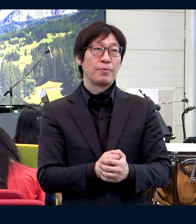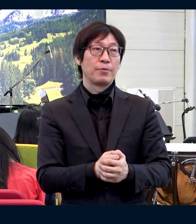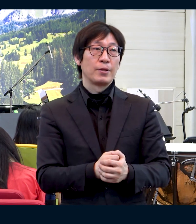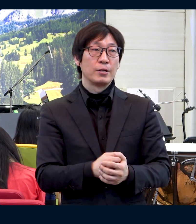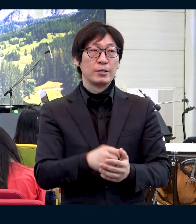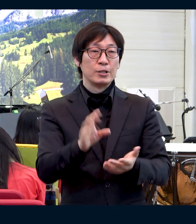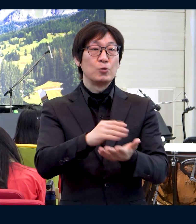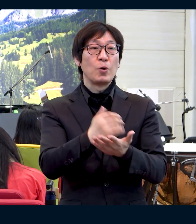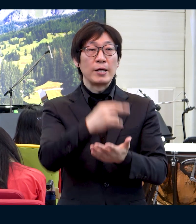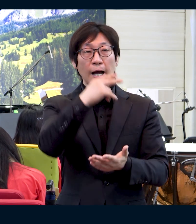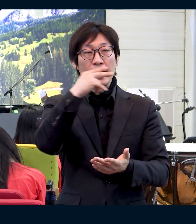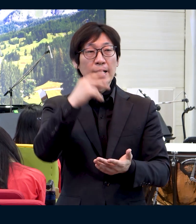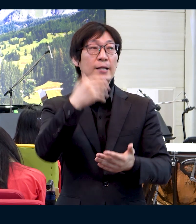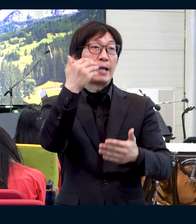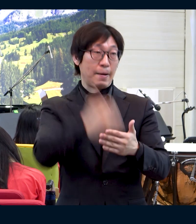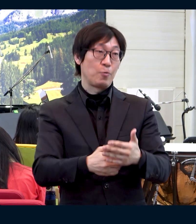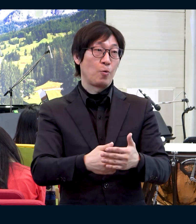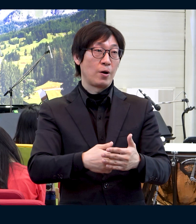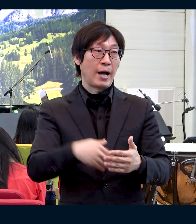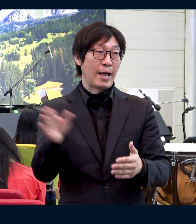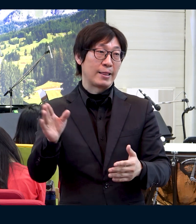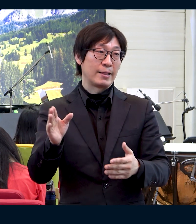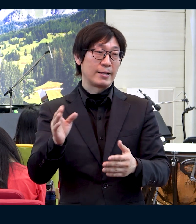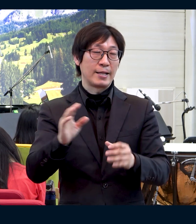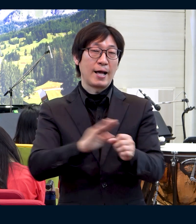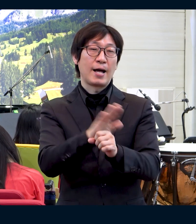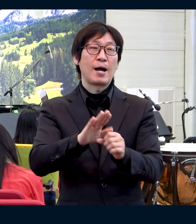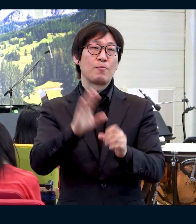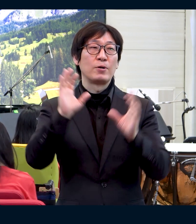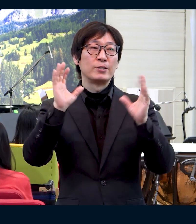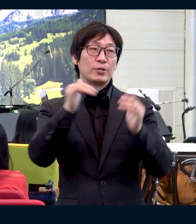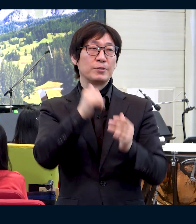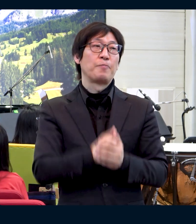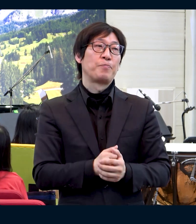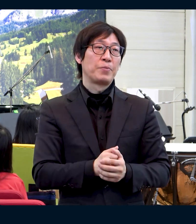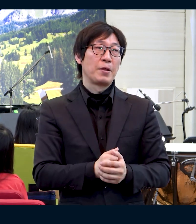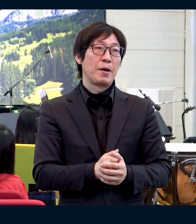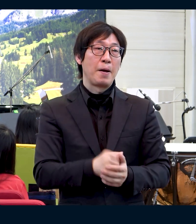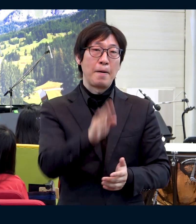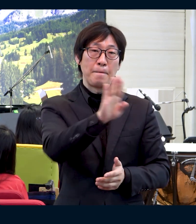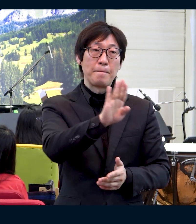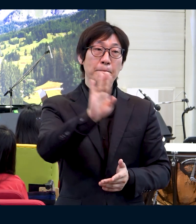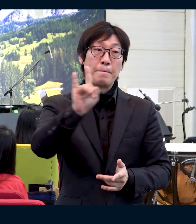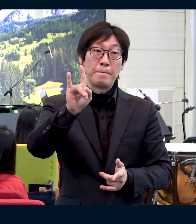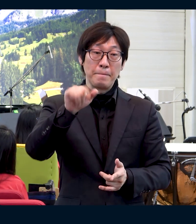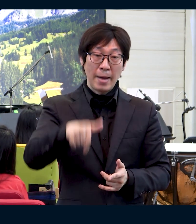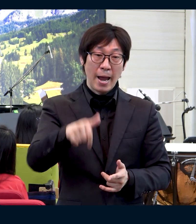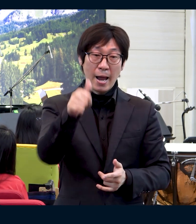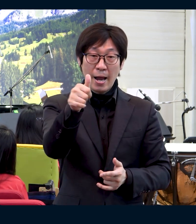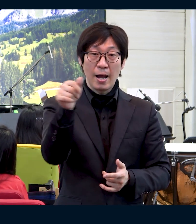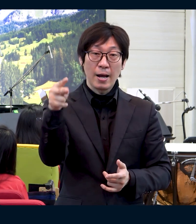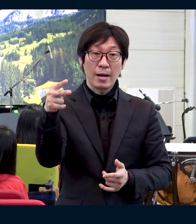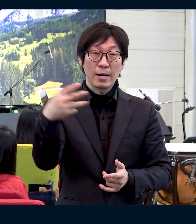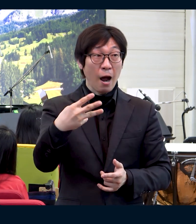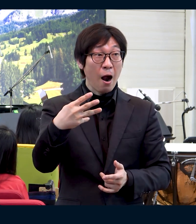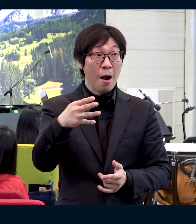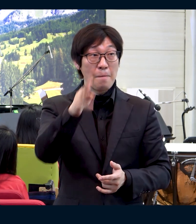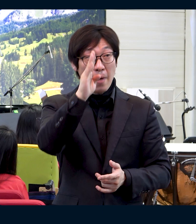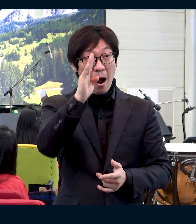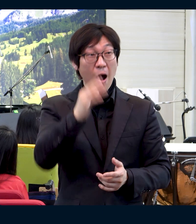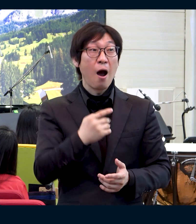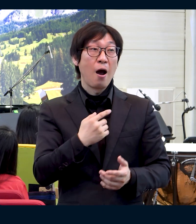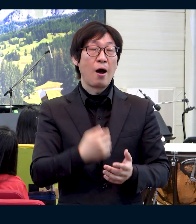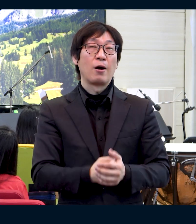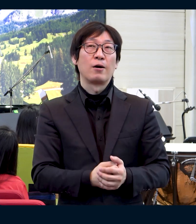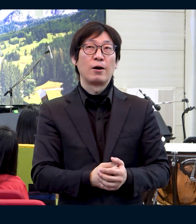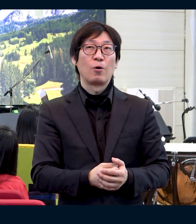남기고 한 그런 우리 사랑부 친구입니다. 그 친구는 백혈병 치료를 받던 중에 그 후유증으로 뇌손상을 입게